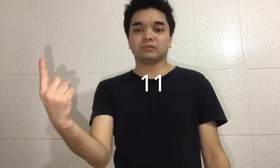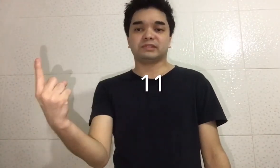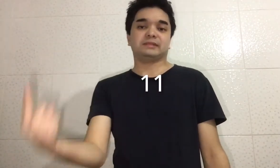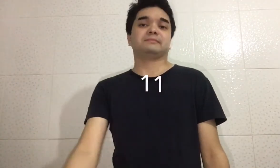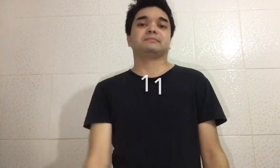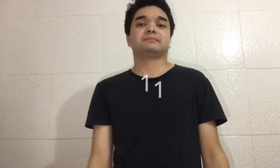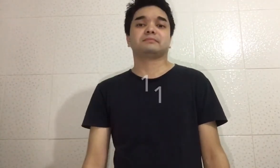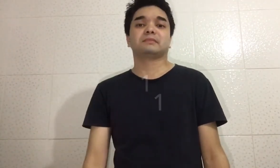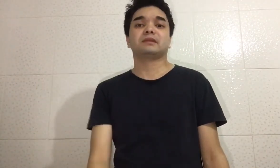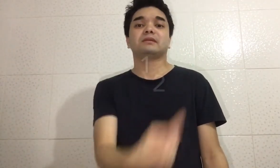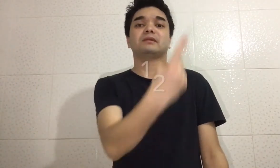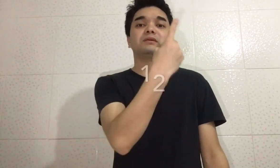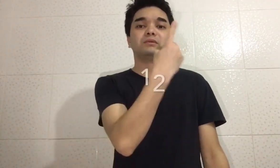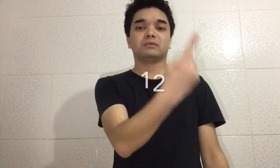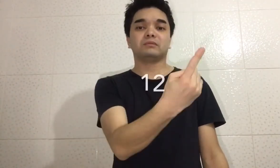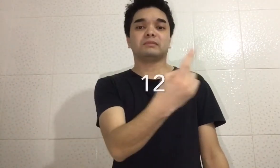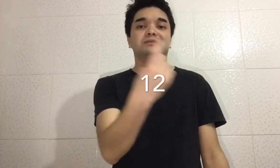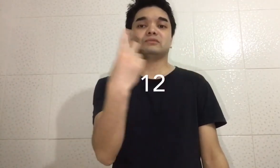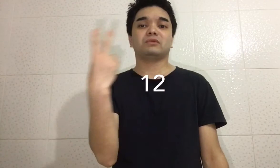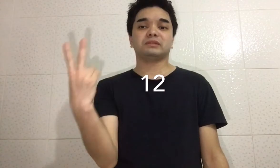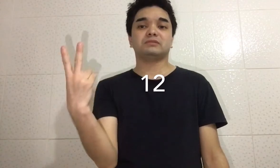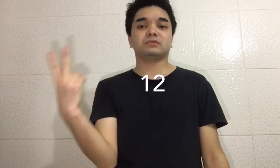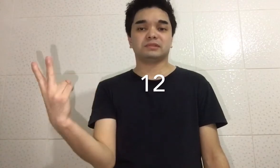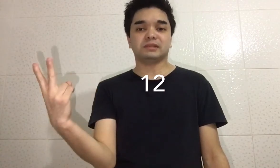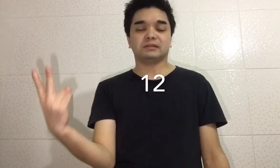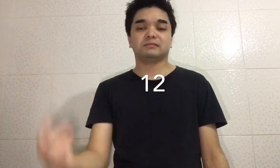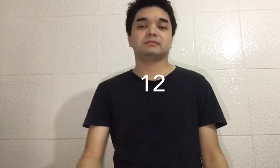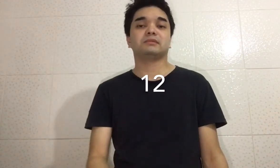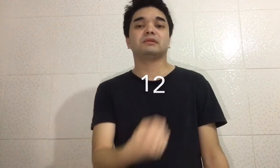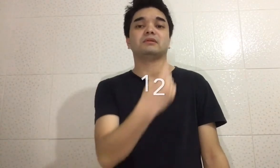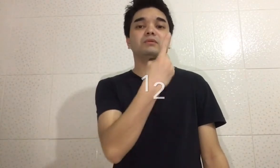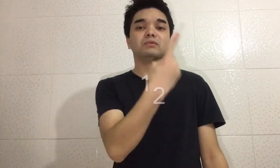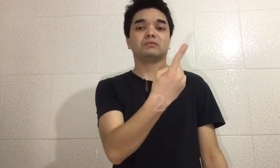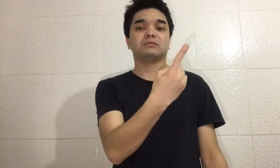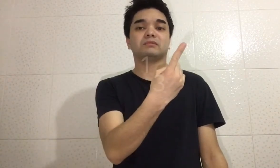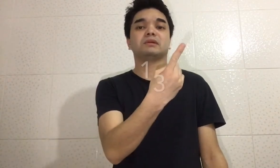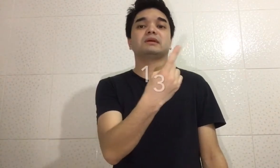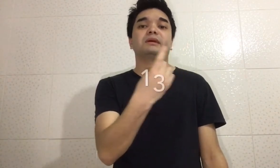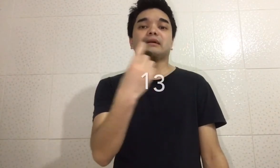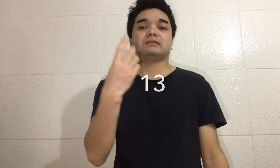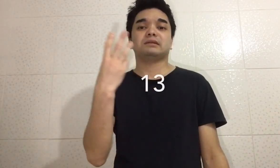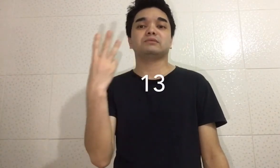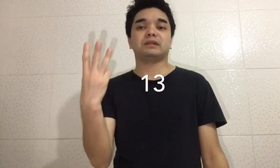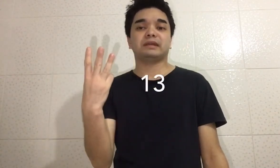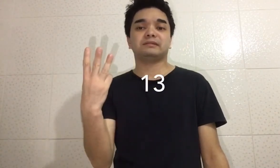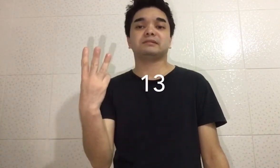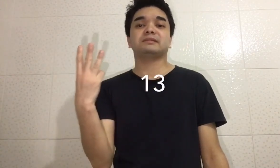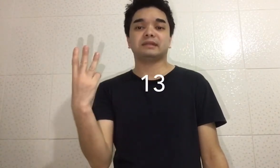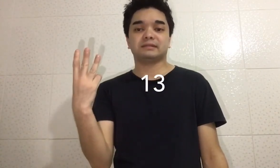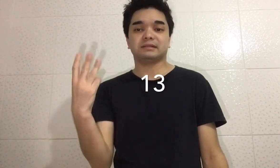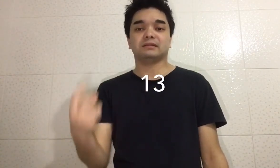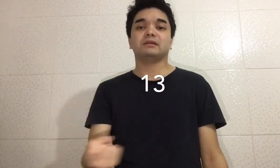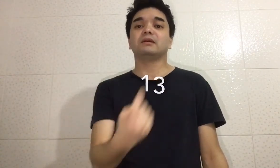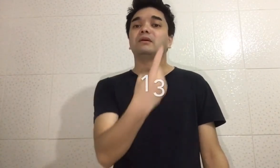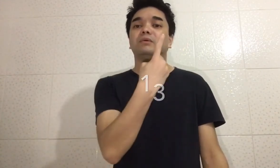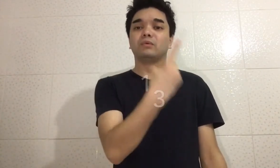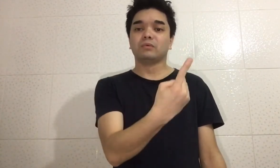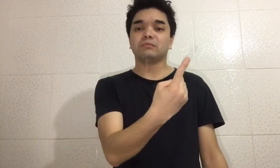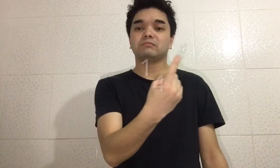11. 1 mais 2, 12. 1 e 3, 13. 1